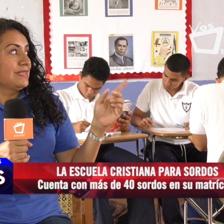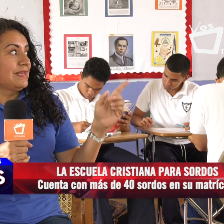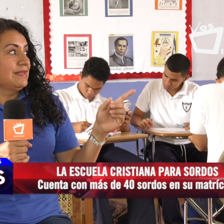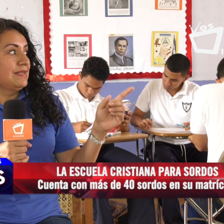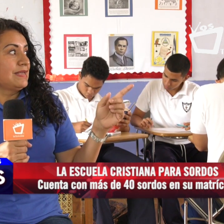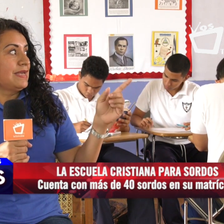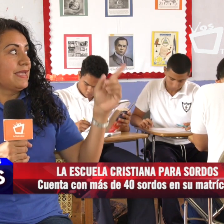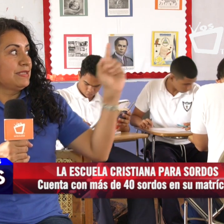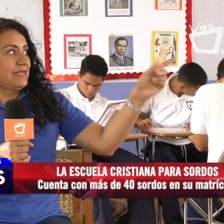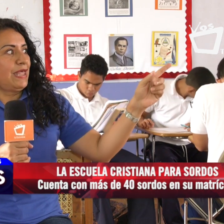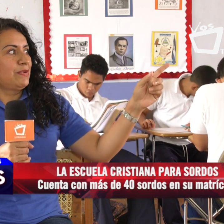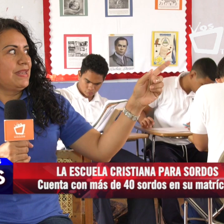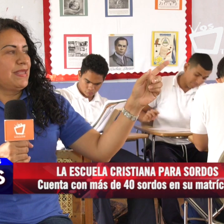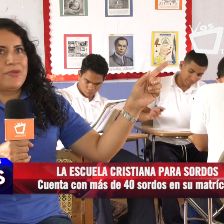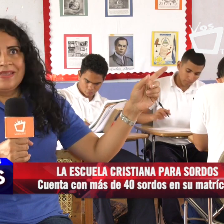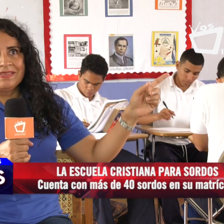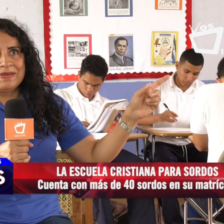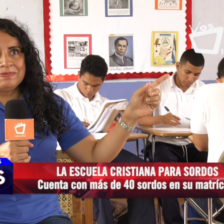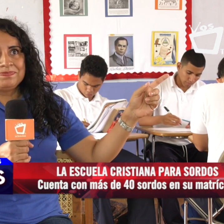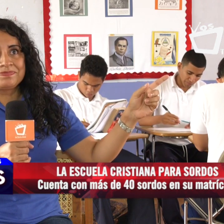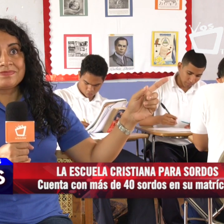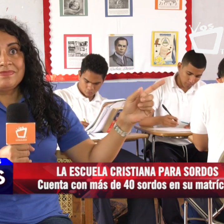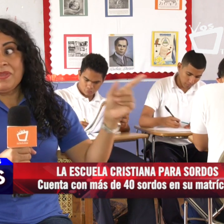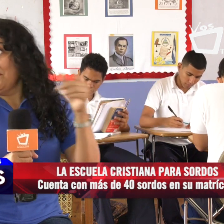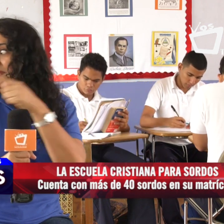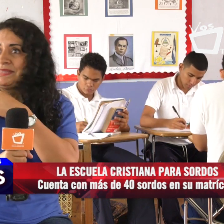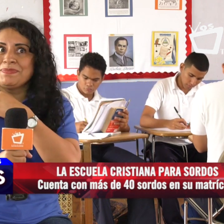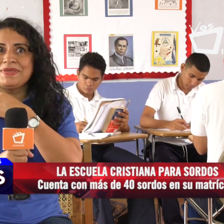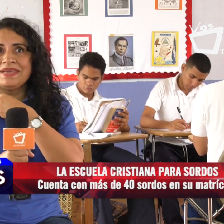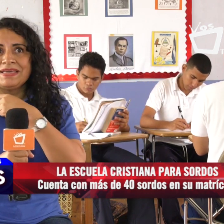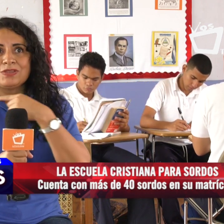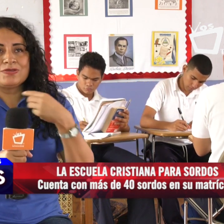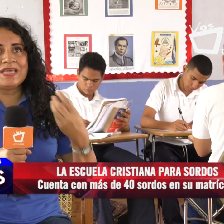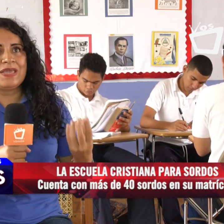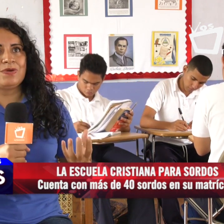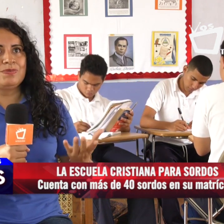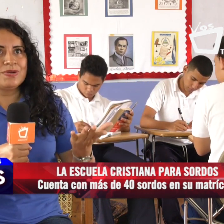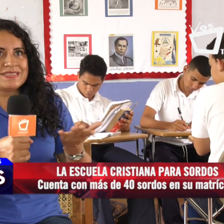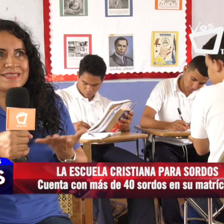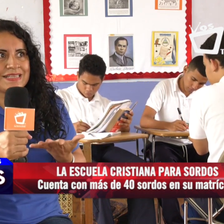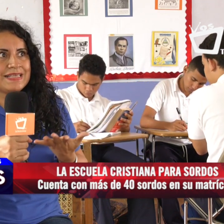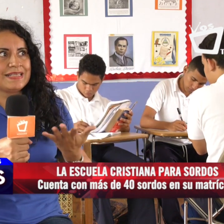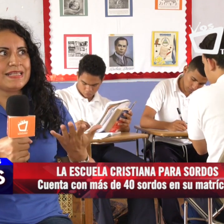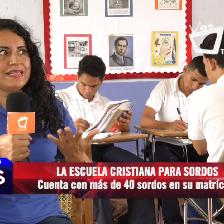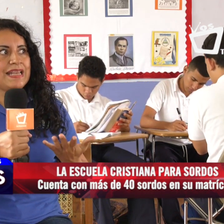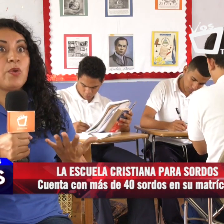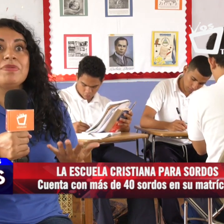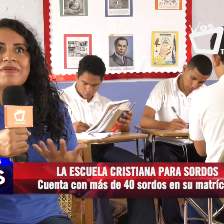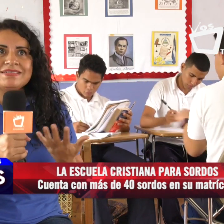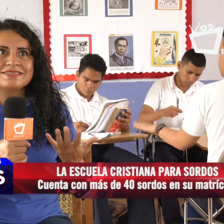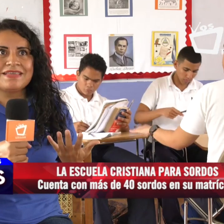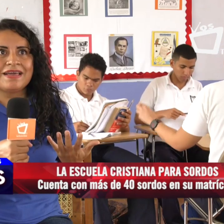están, ahí está integrada una niña oyente, aquí también, entonces ellos como que la convivencia